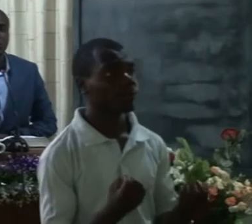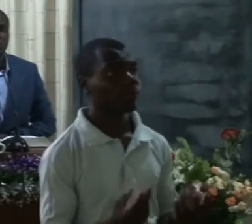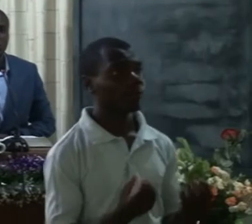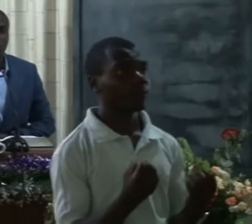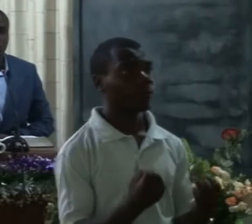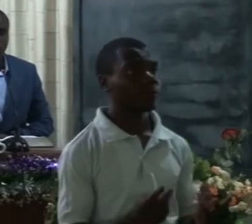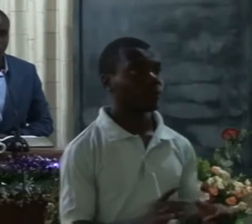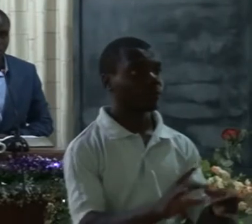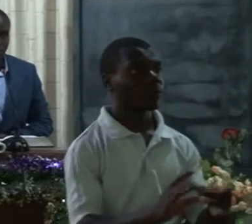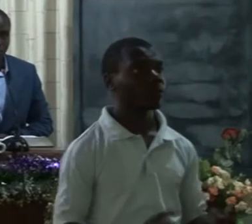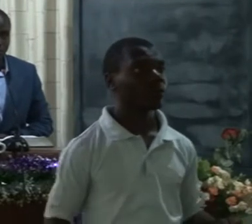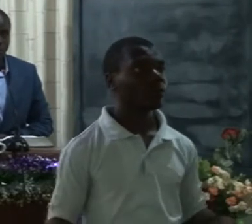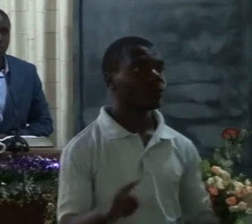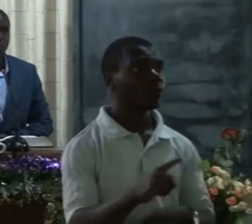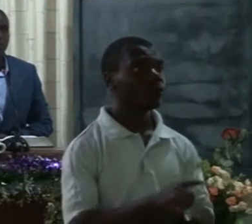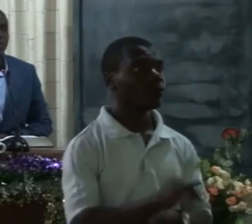nilianya